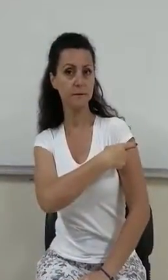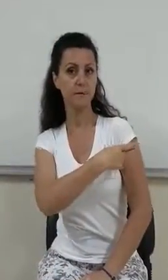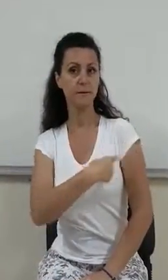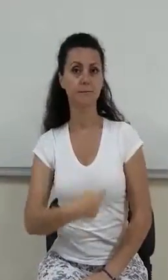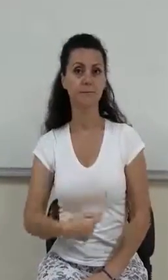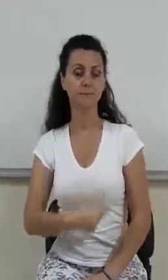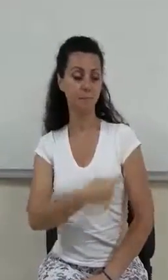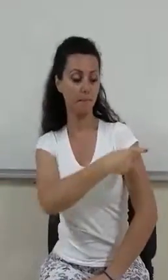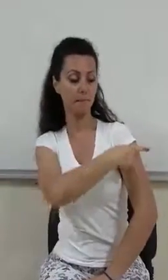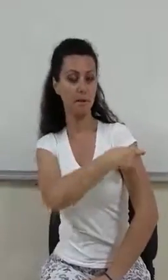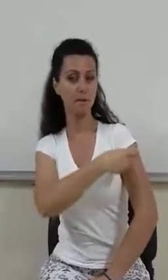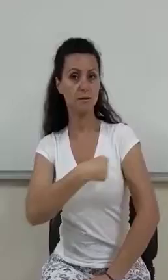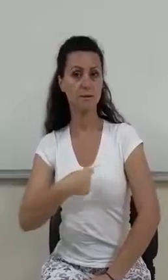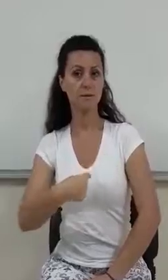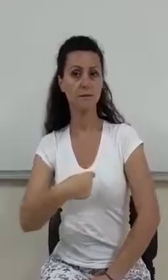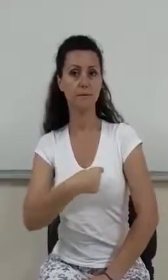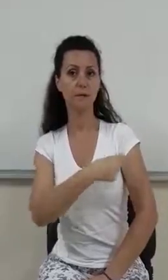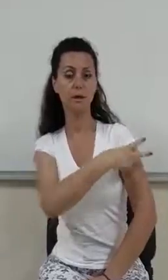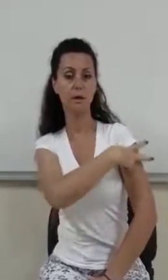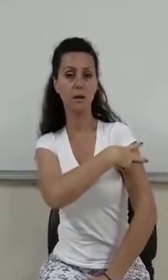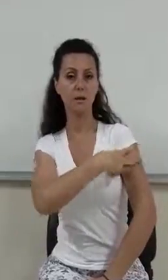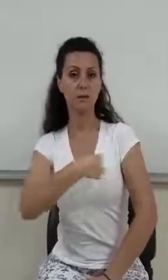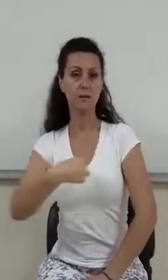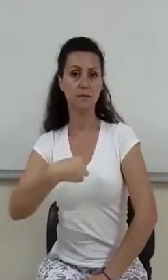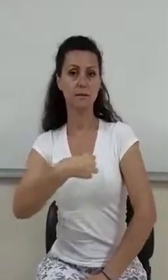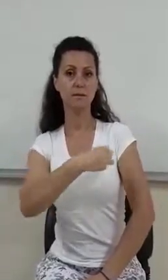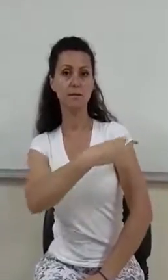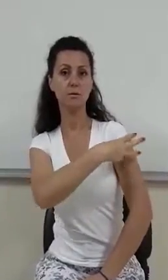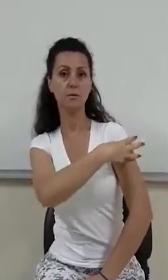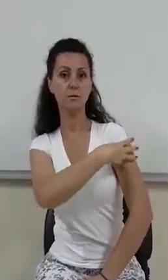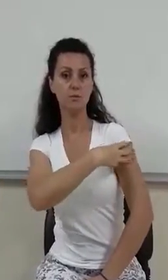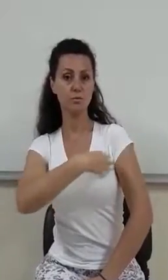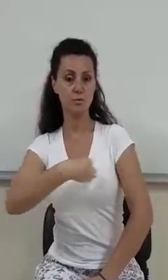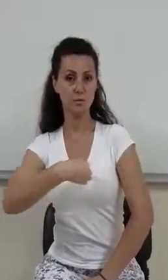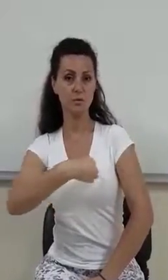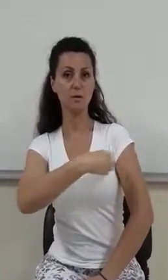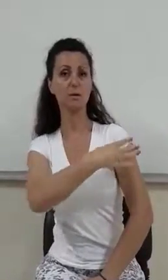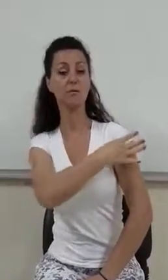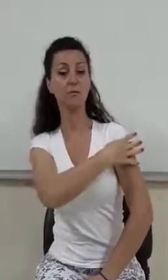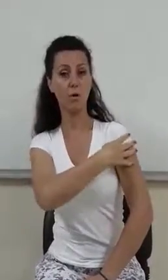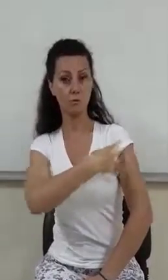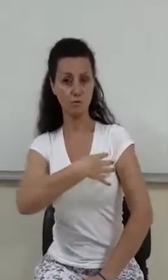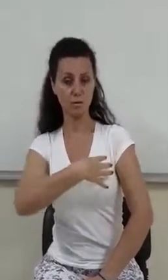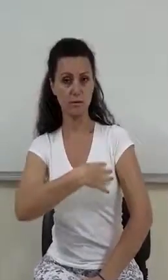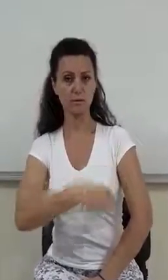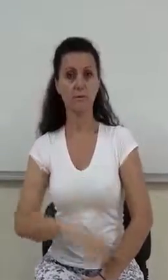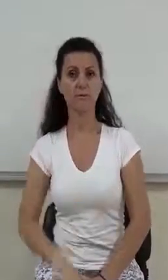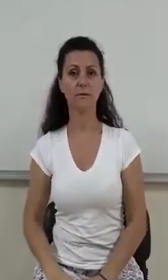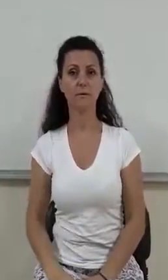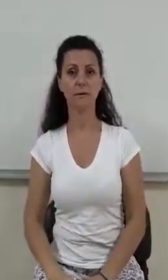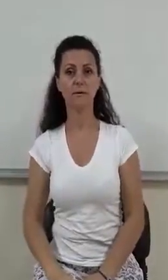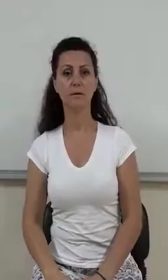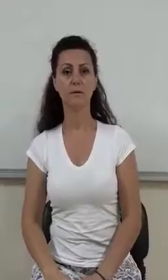Birinci sınıf, ikinci sınıf, üçüncü sınıf, dördüncü sınıf, beşinci sınıf.